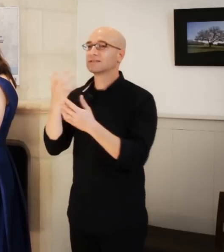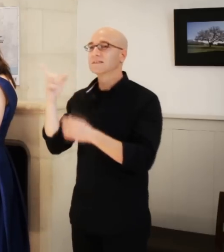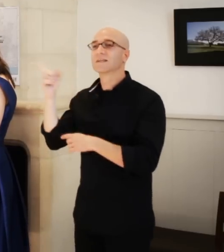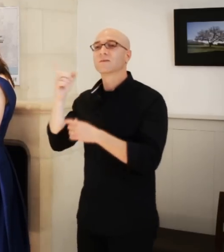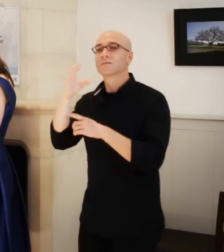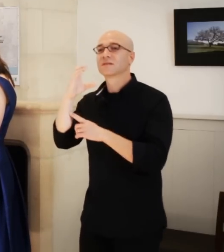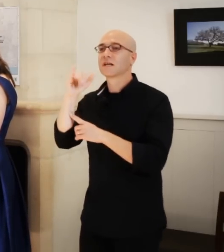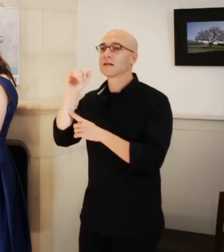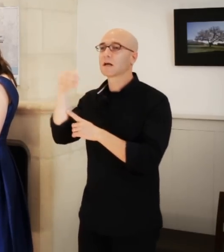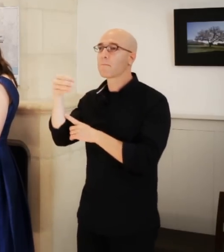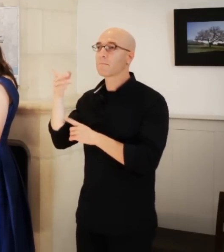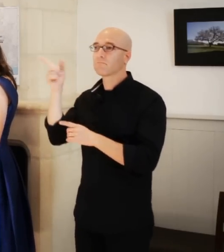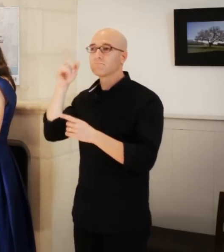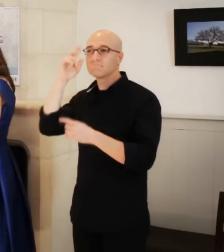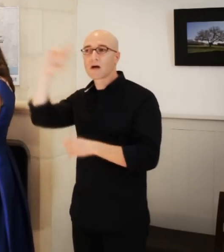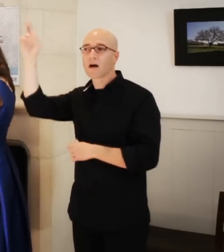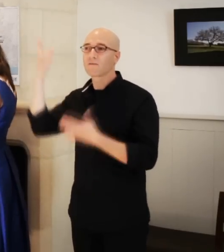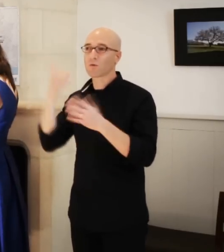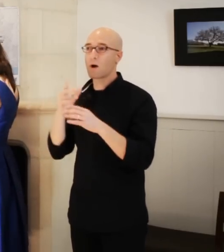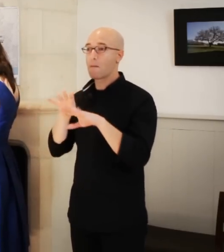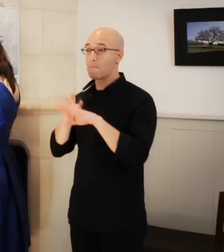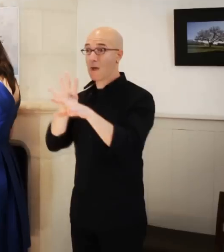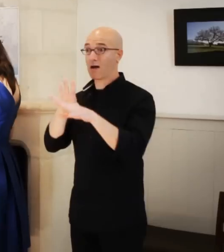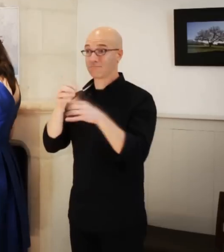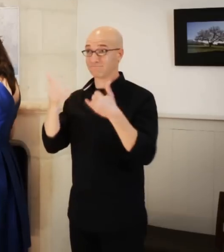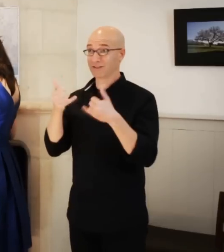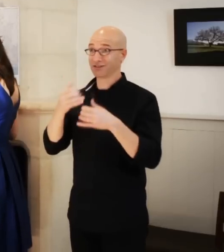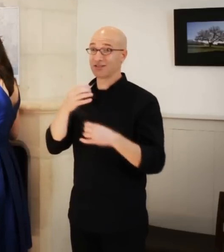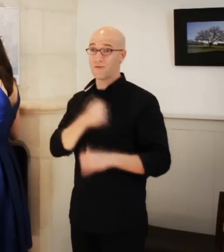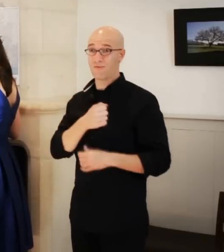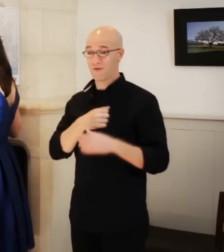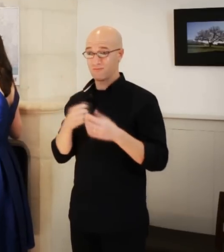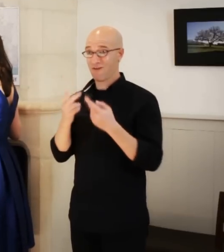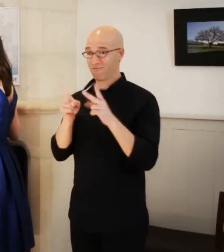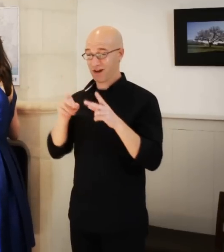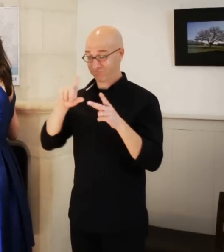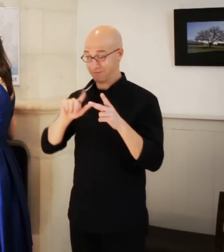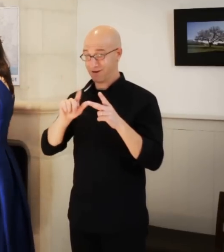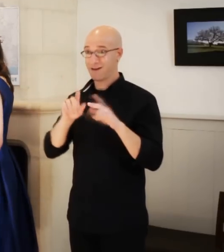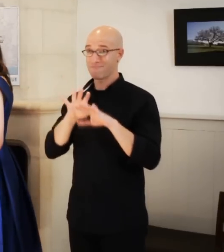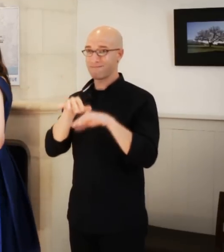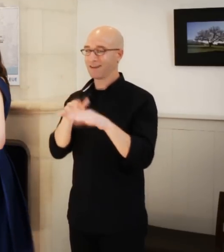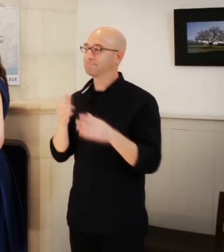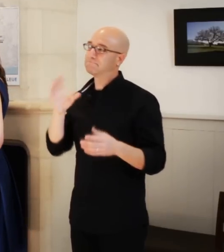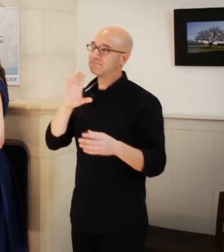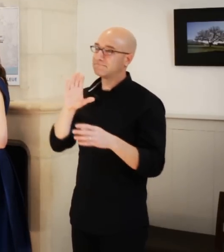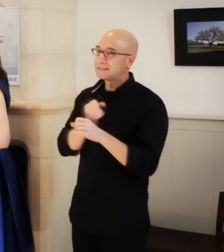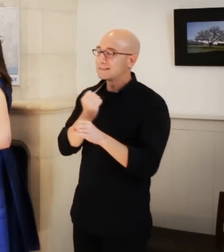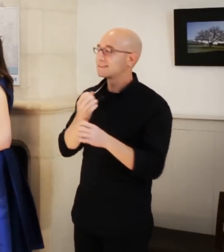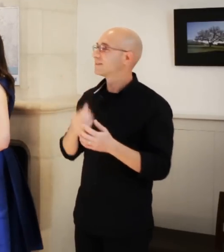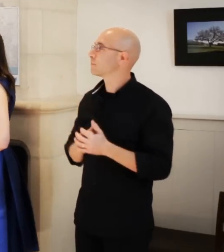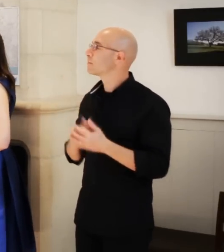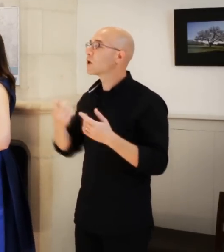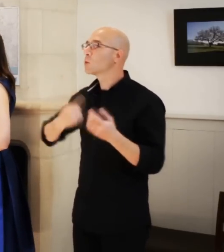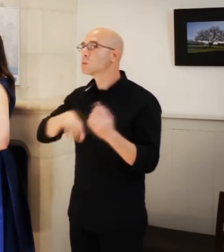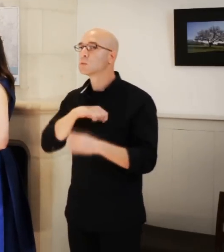Donc notre travail, c'est donc photo-dessin, on essaye de proposer voilà, une rencontre avec des gens, le quotidien des